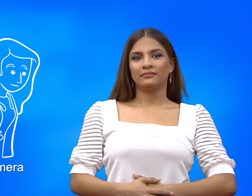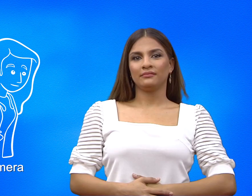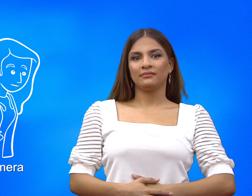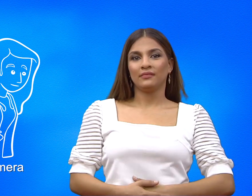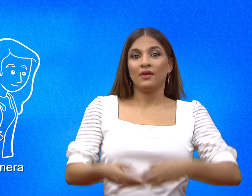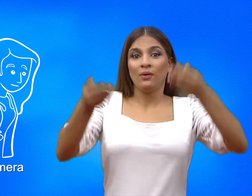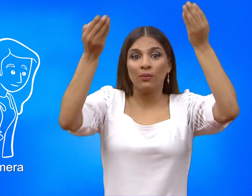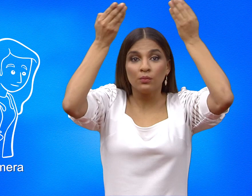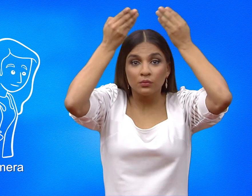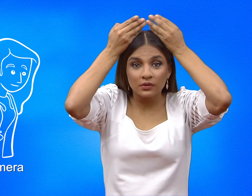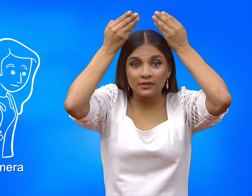enfermedad